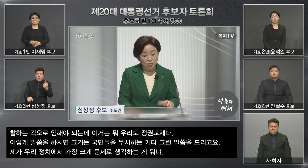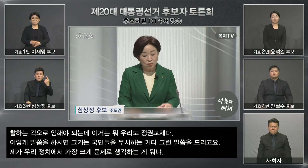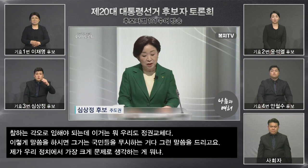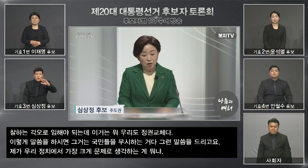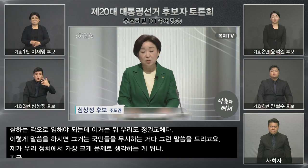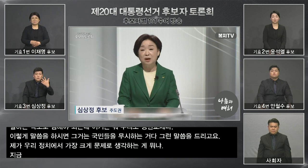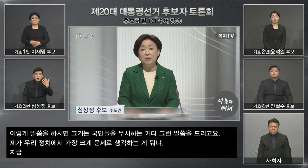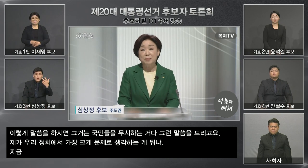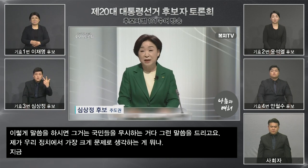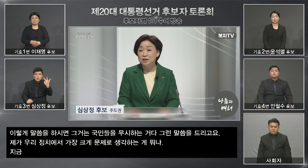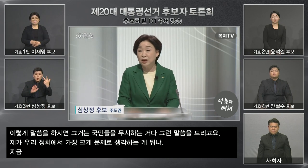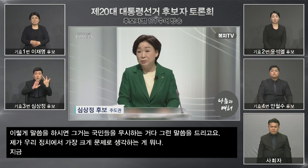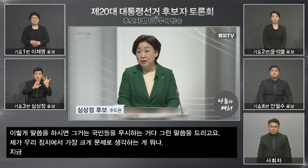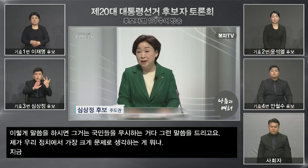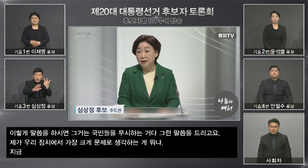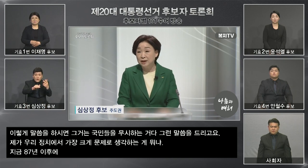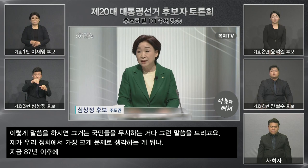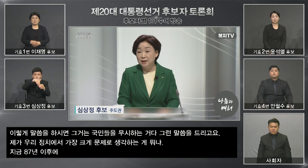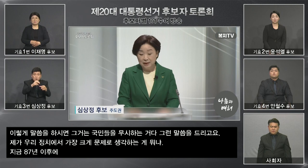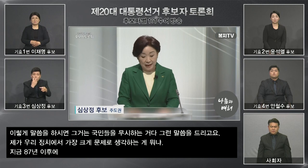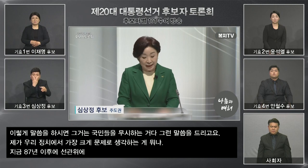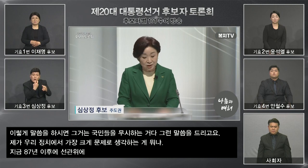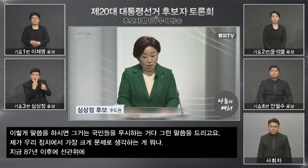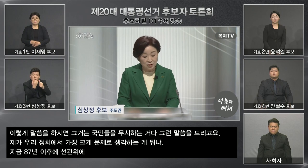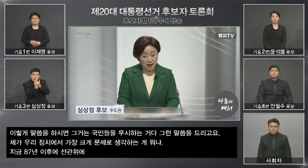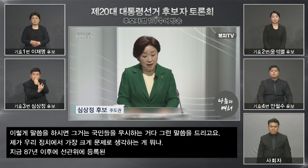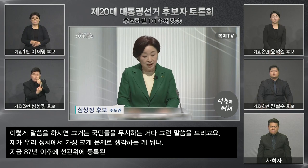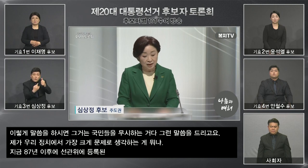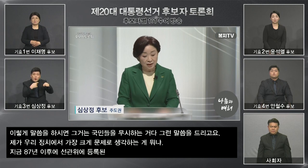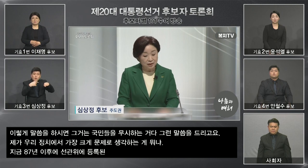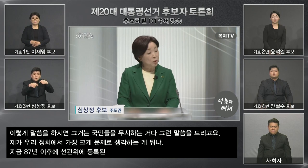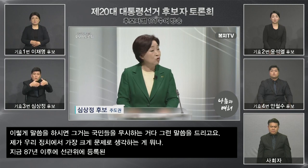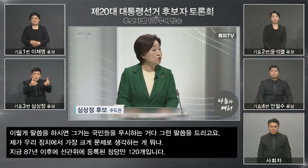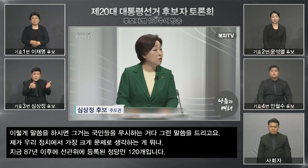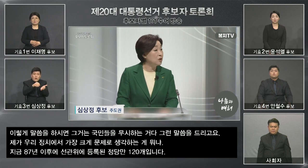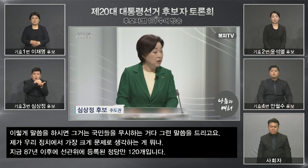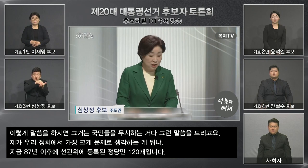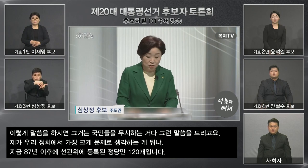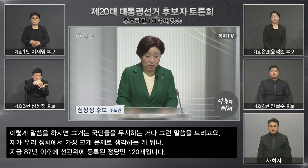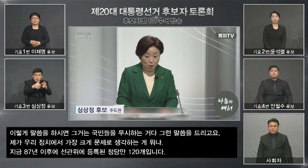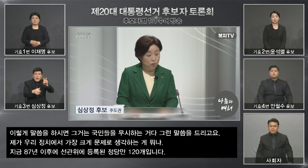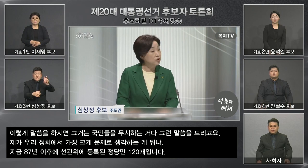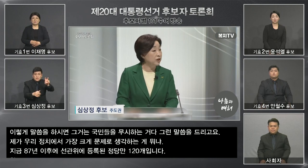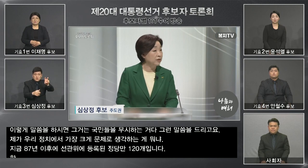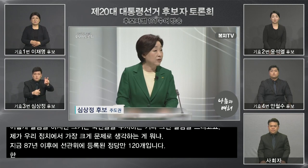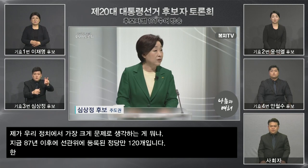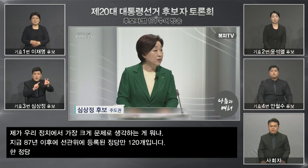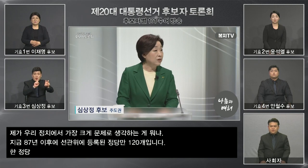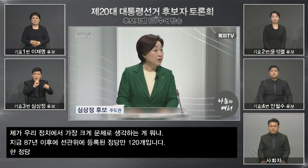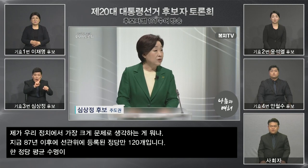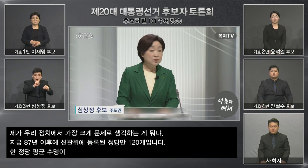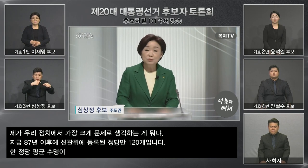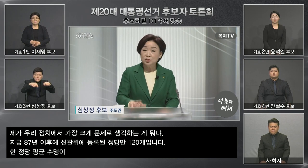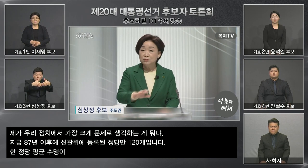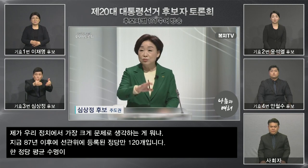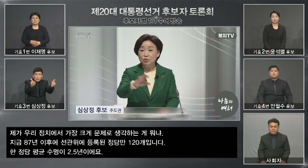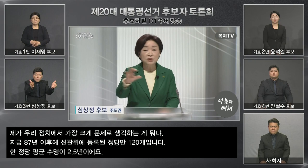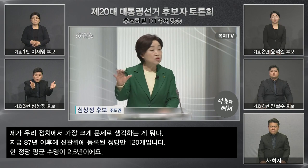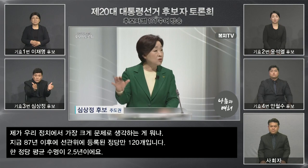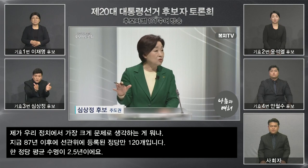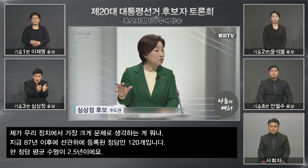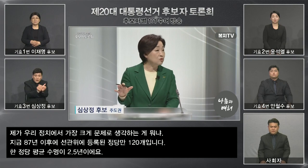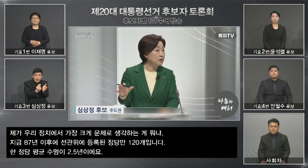선관위에 등록된 정당만 120개입니다. 한 정당 평균 수명이 2.5년이에요. 지금